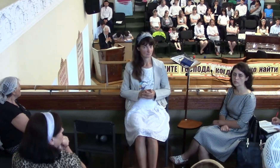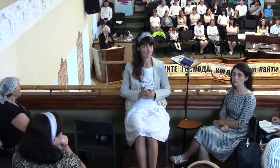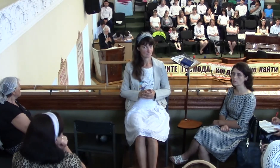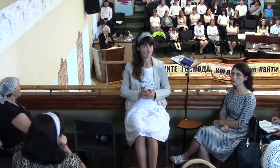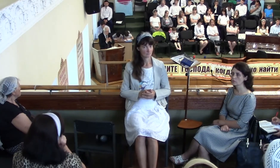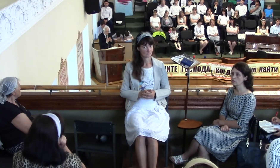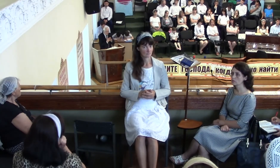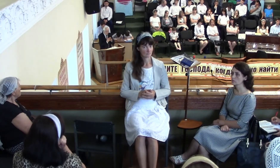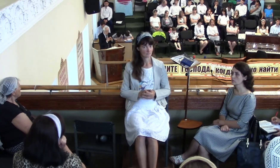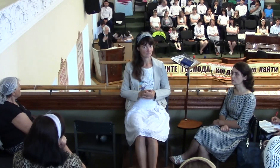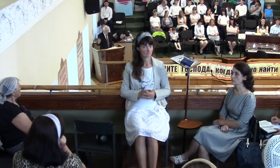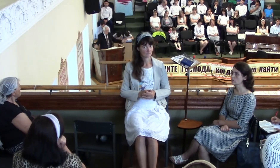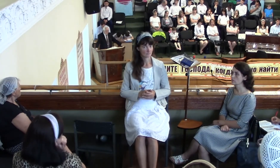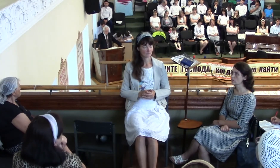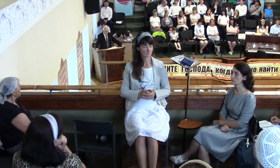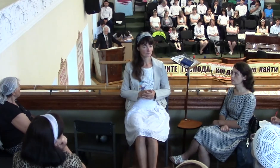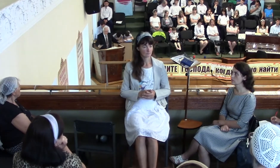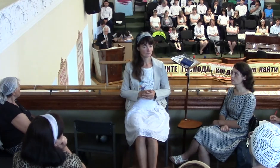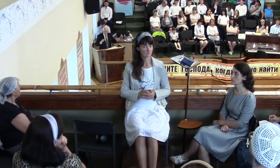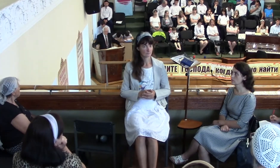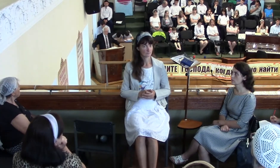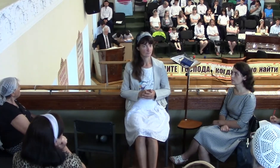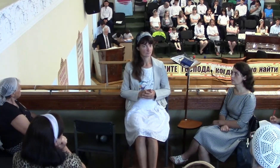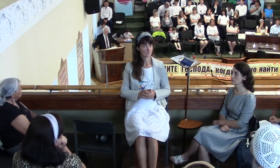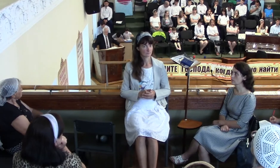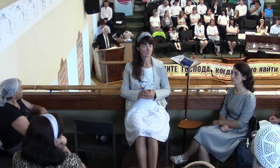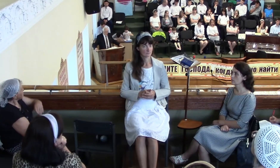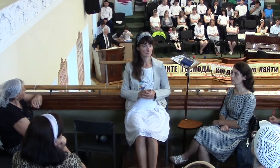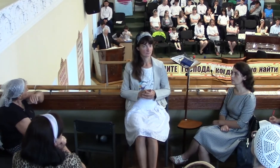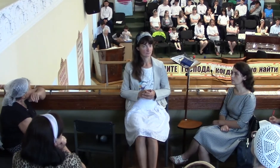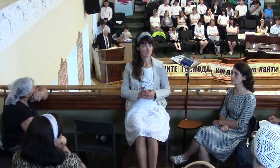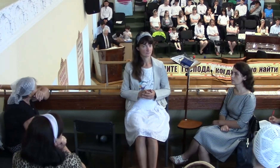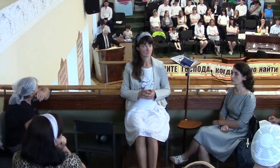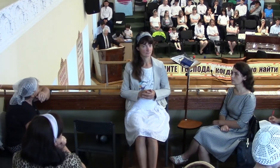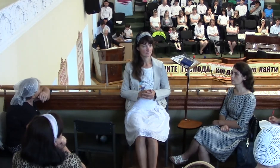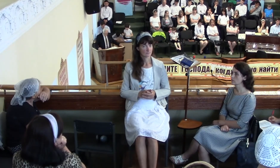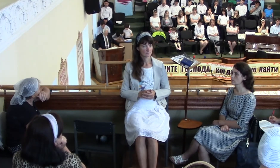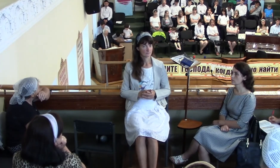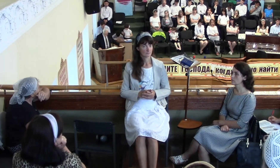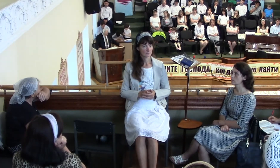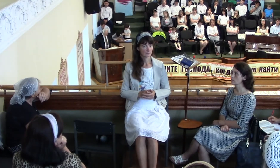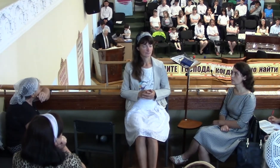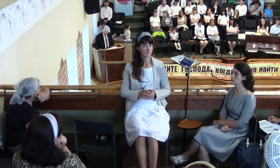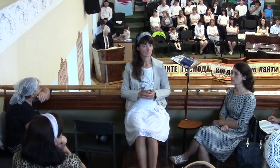и только в себя рождает эгоизм и разрушает общество.